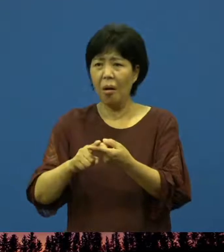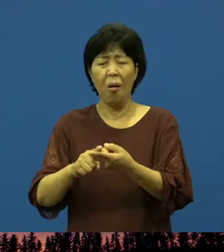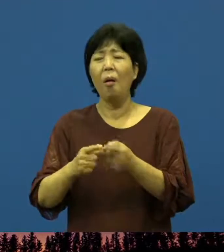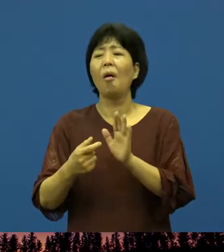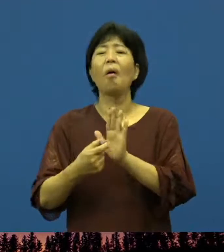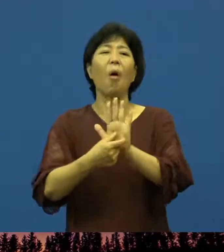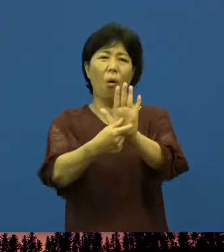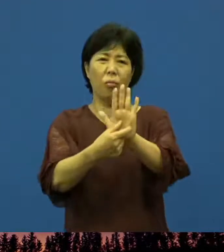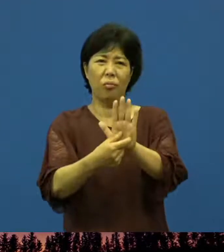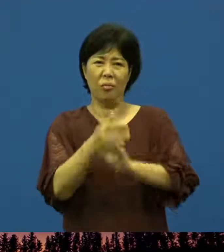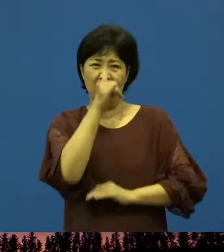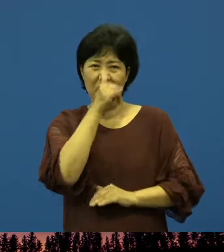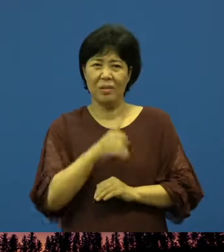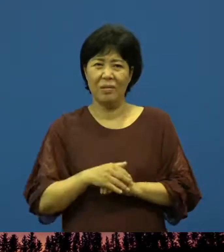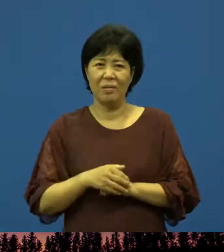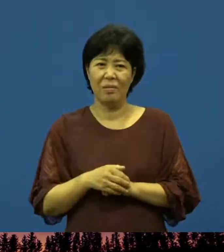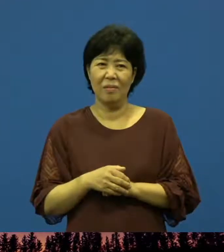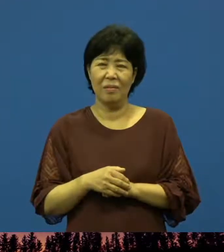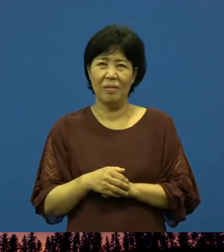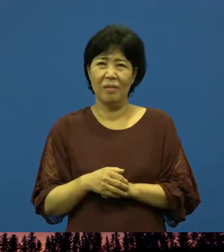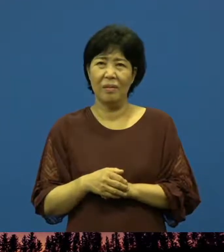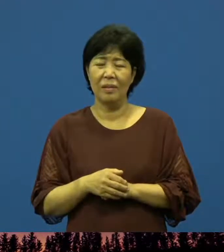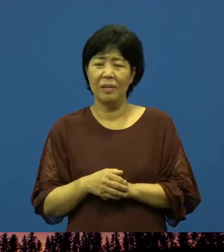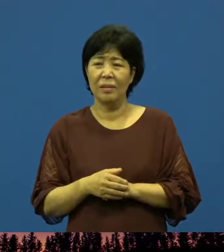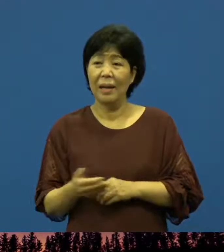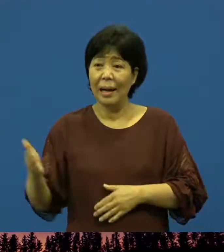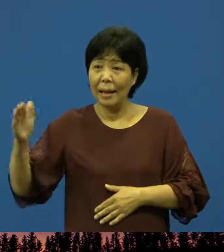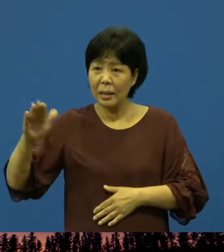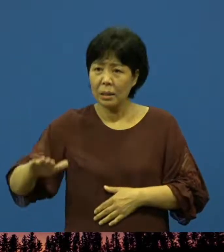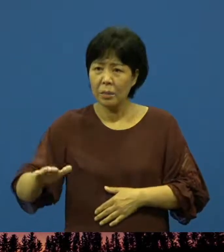이 성육신은 기독교 핵심 중에 핵심이에요.